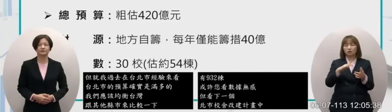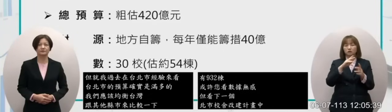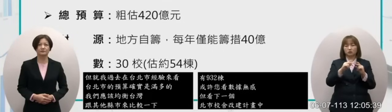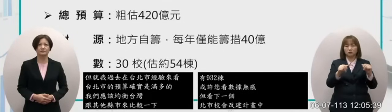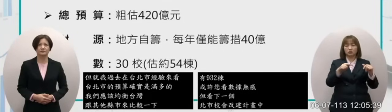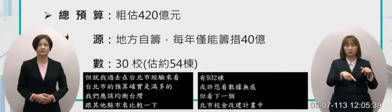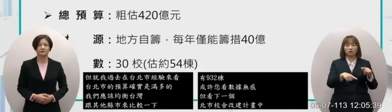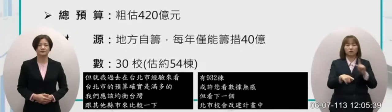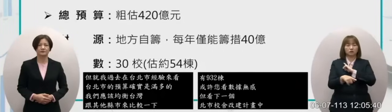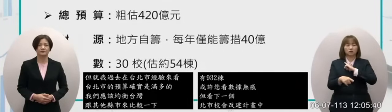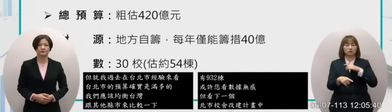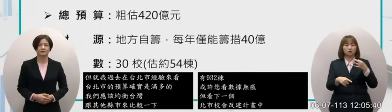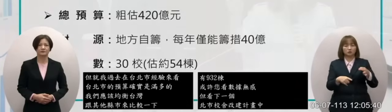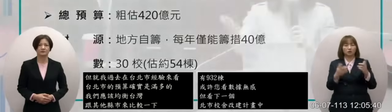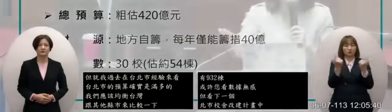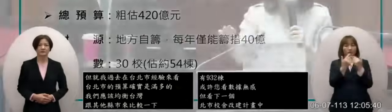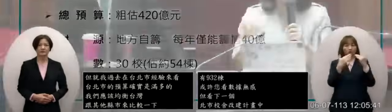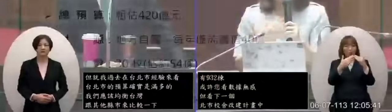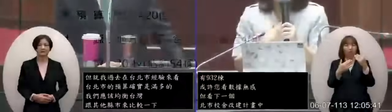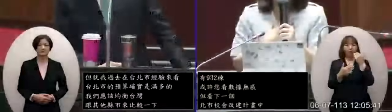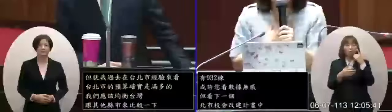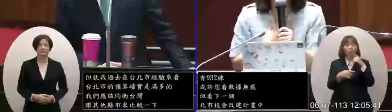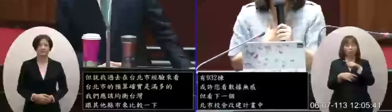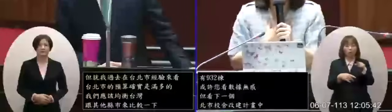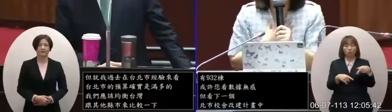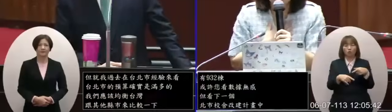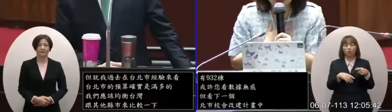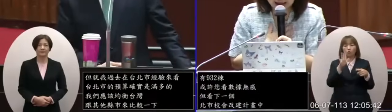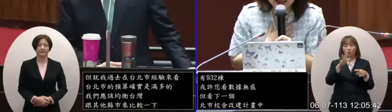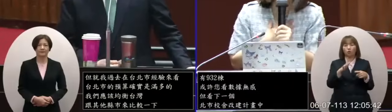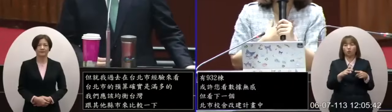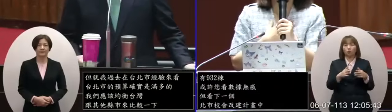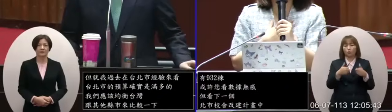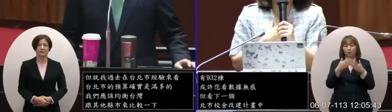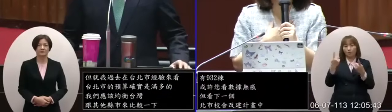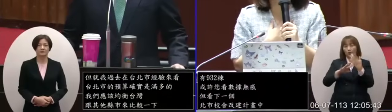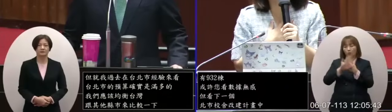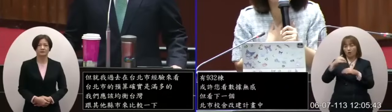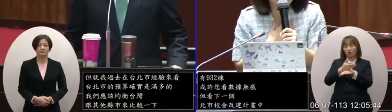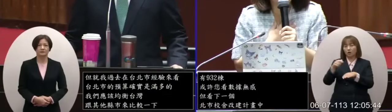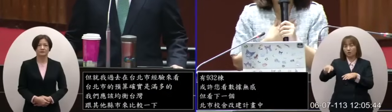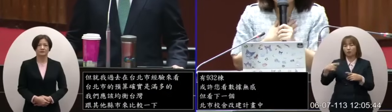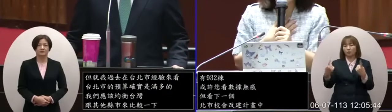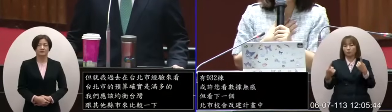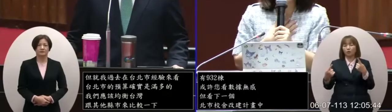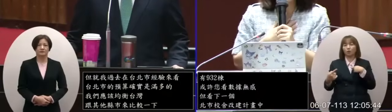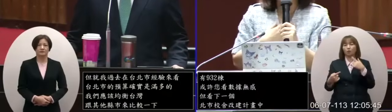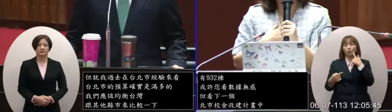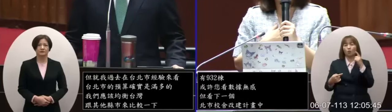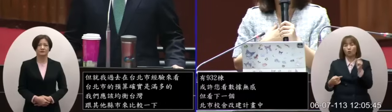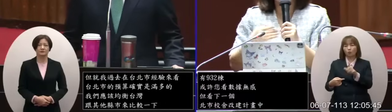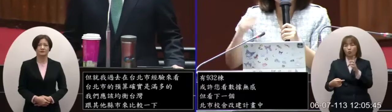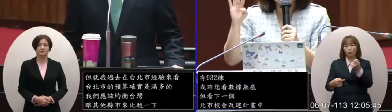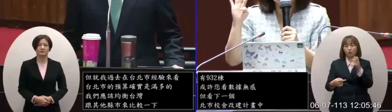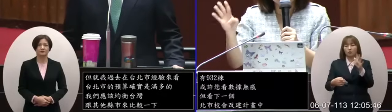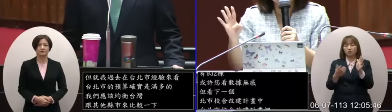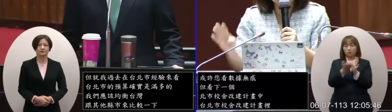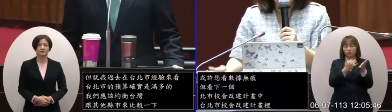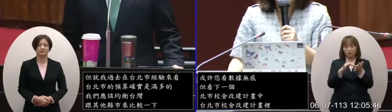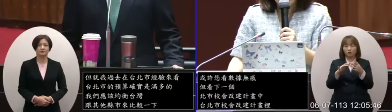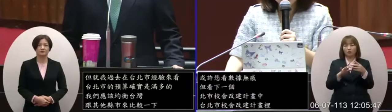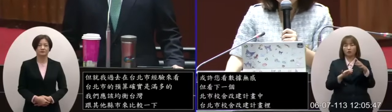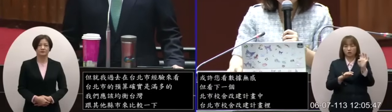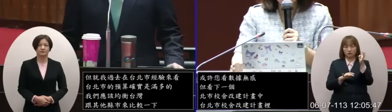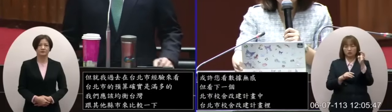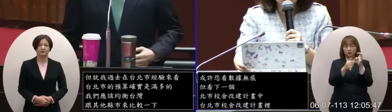地方自筹的话，台北市就算您说的我们是有比其他县市有钱一些，但是呢也筹措只到